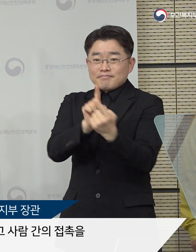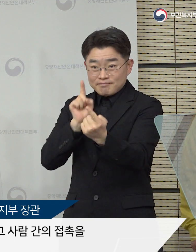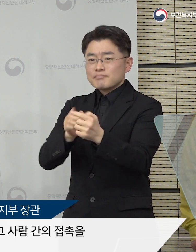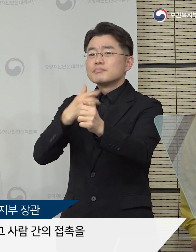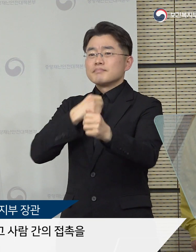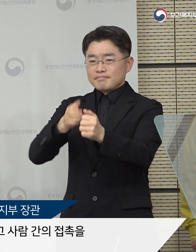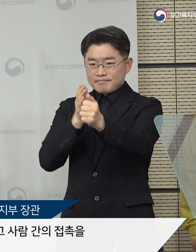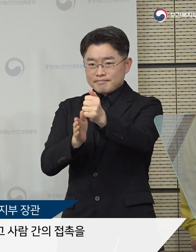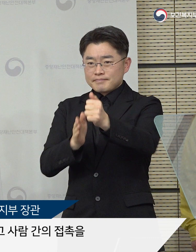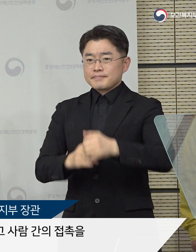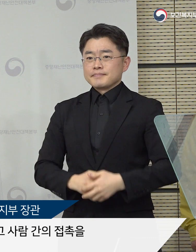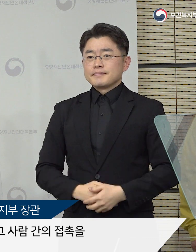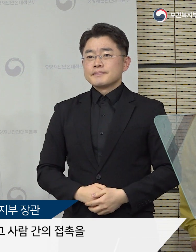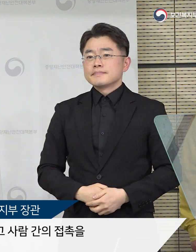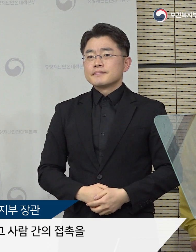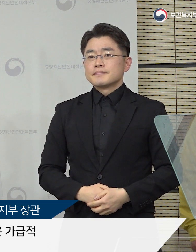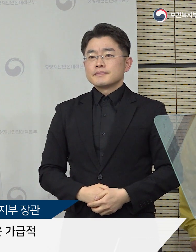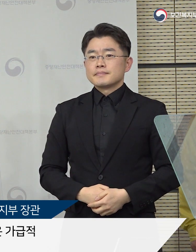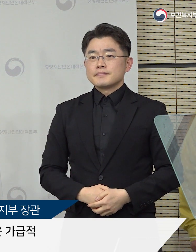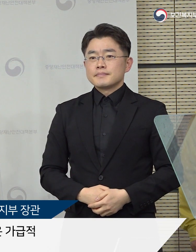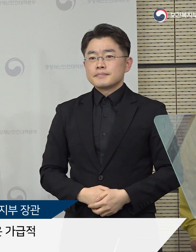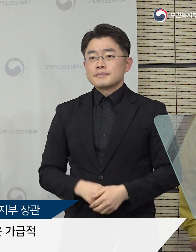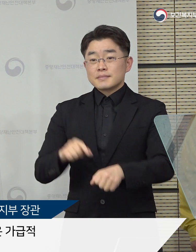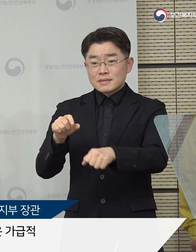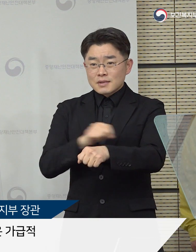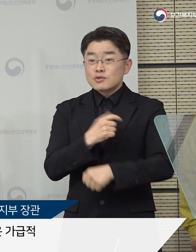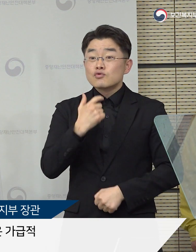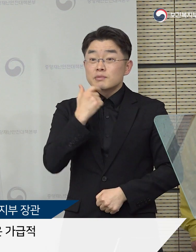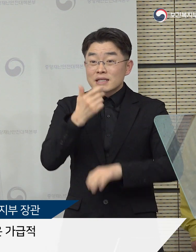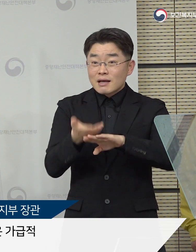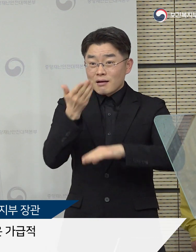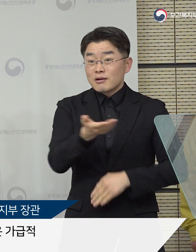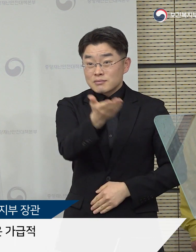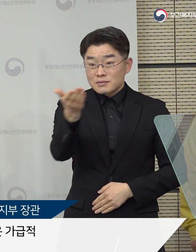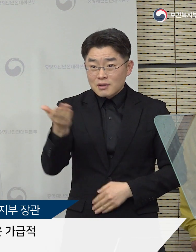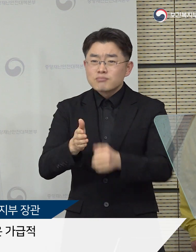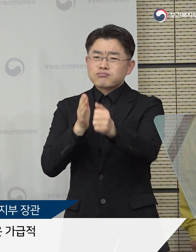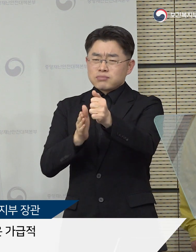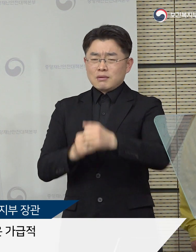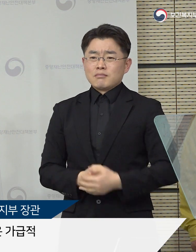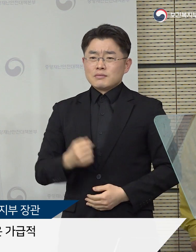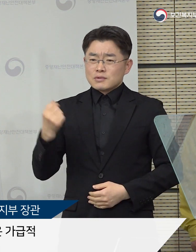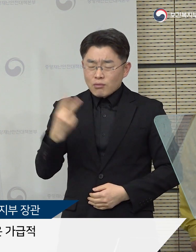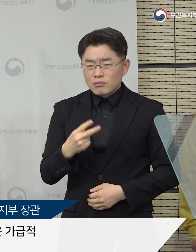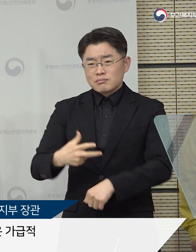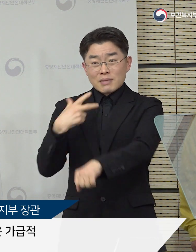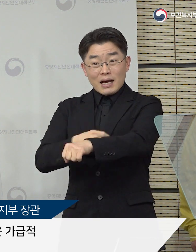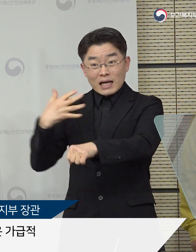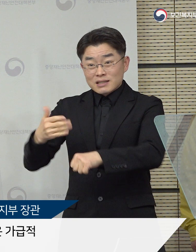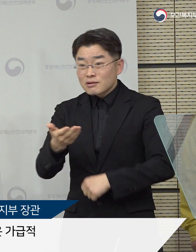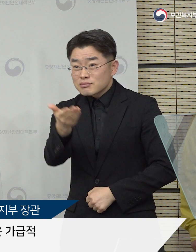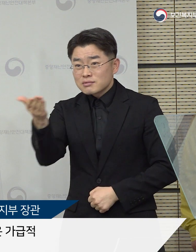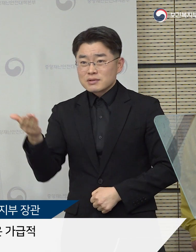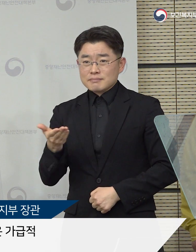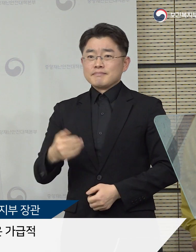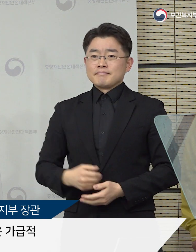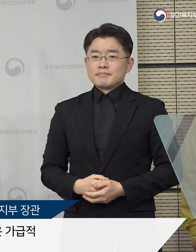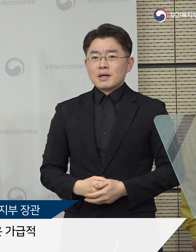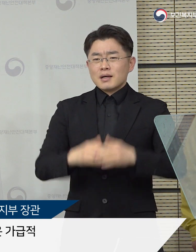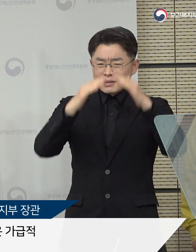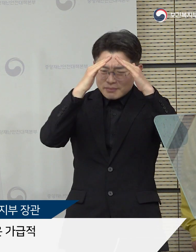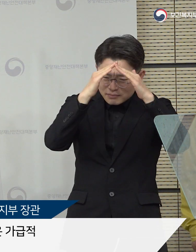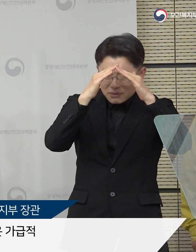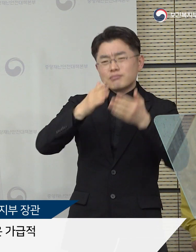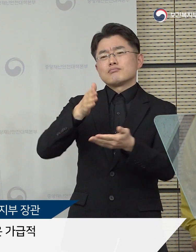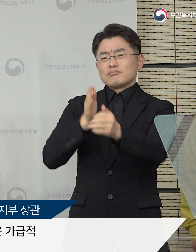최소화하여 주시기 바랍니다. 특히 60세 이상의 어르신들과 미접종자분들은 가급적 집에